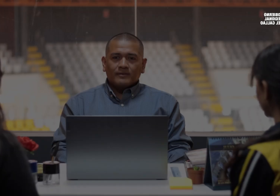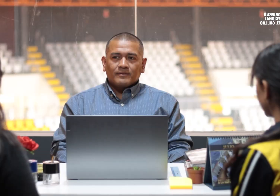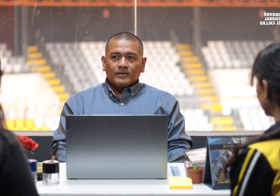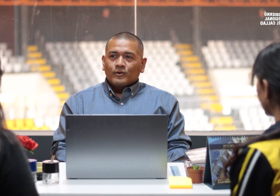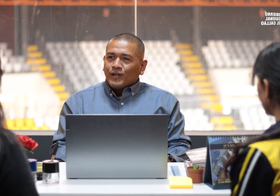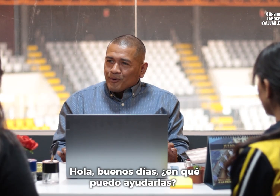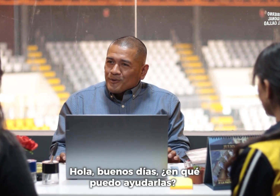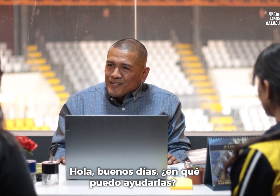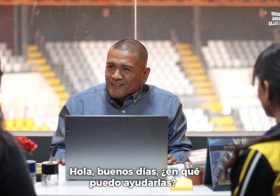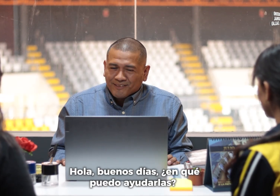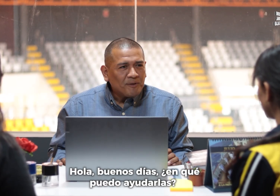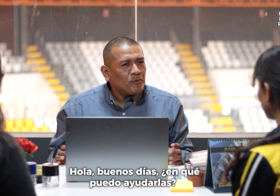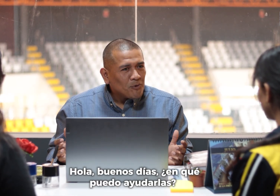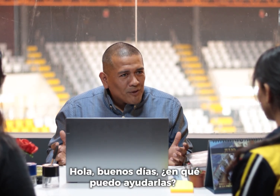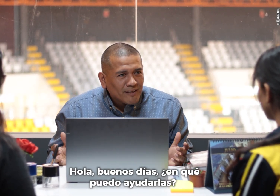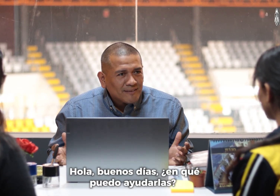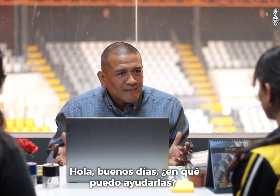Hola, buen día. ¿En qué puedo ayudarlas?